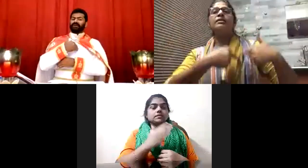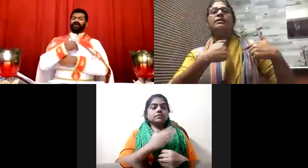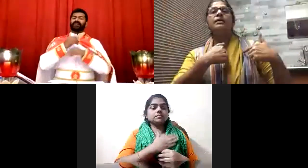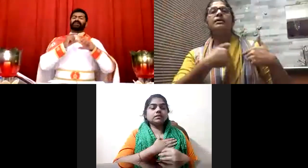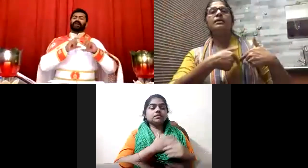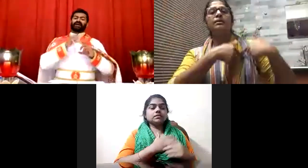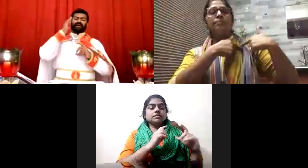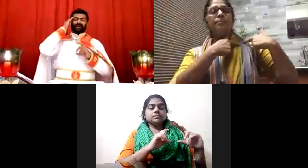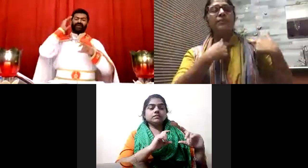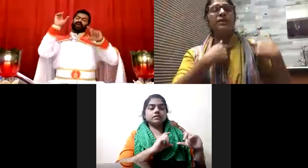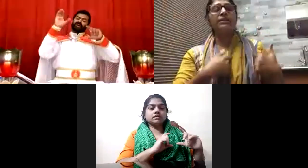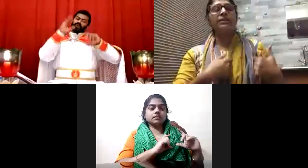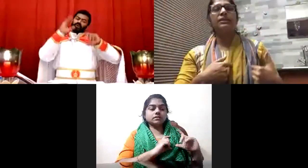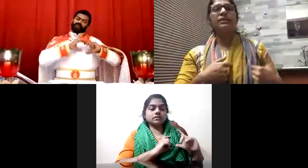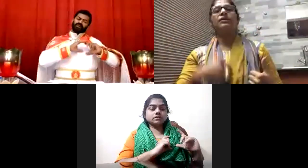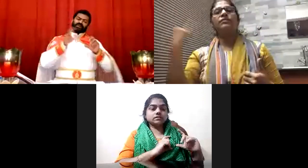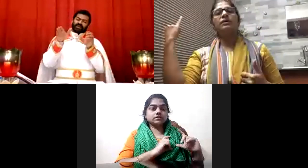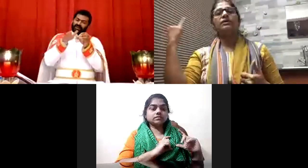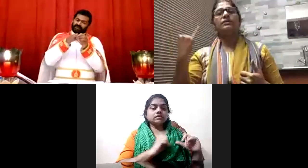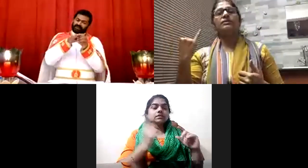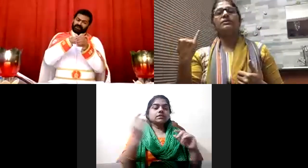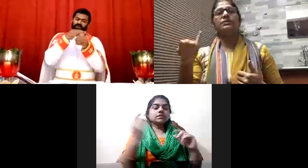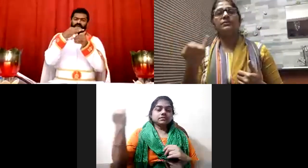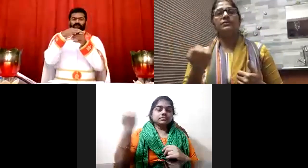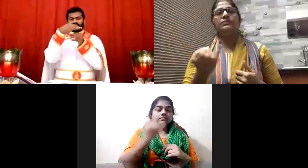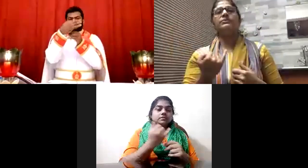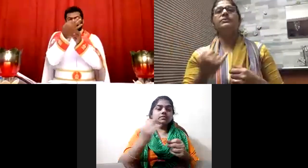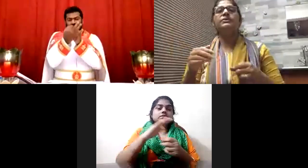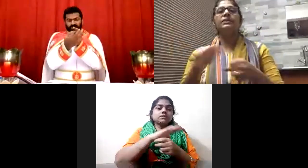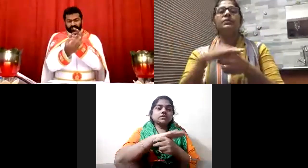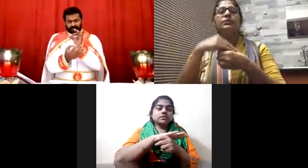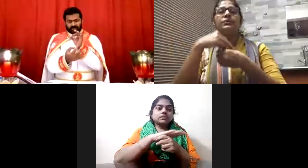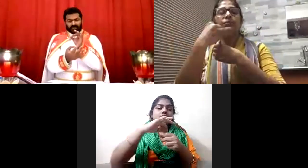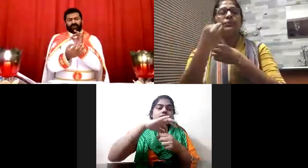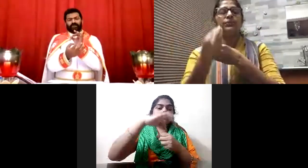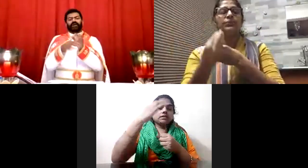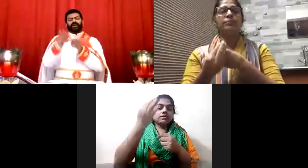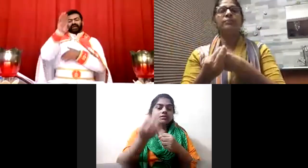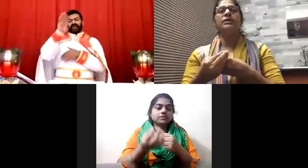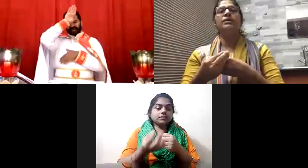നല്ലൊരാശയമെൻ മനത്താൽ വന്നു നിറഞ്ഞു തുളുമ്പിടുന്നു.